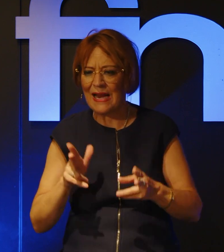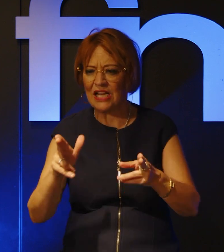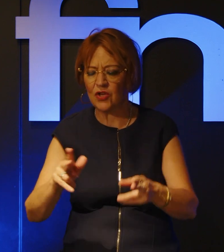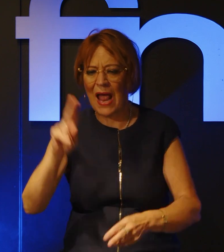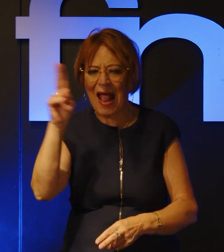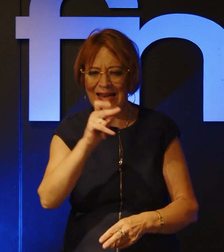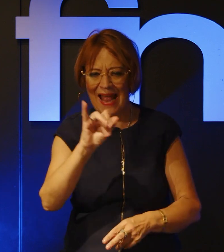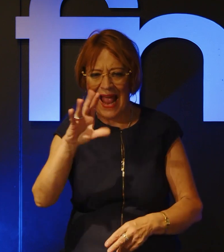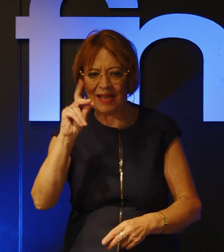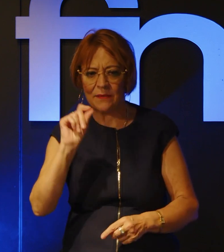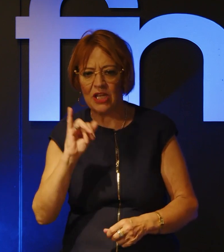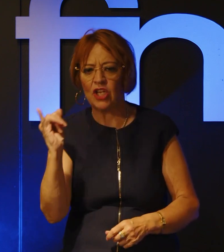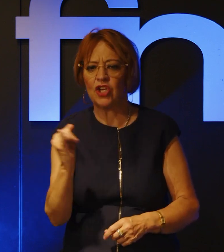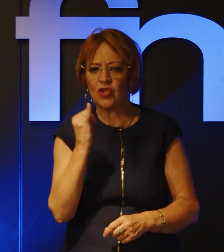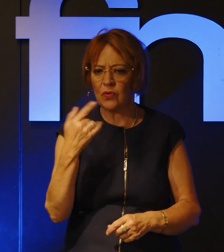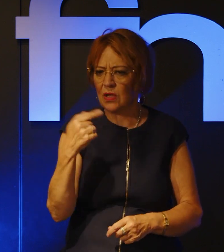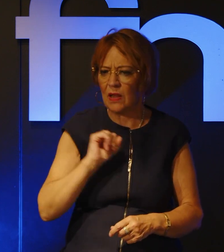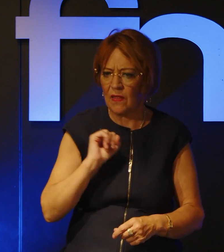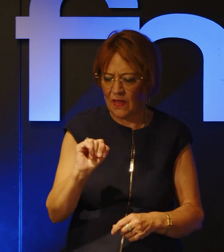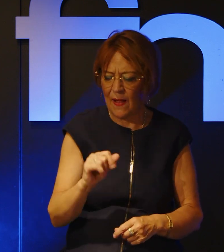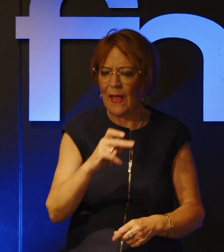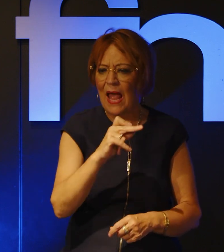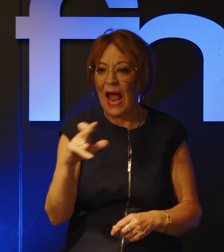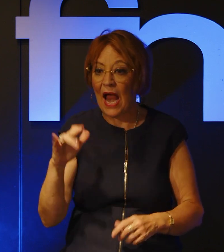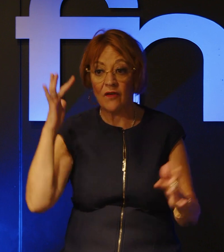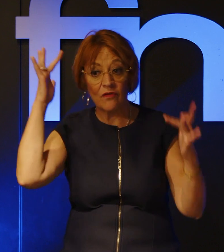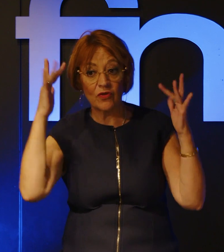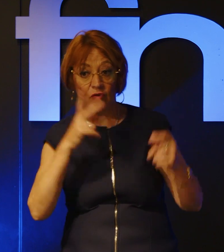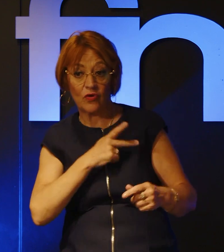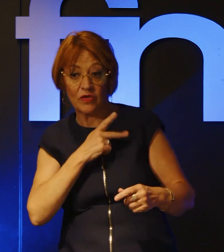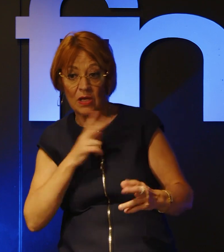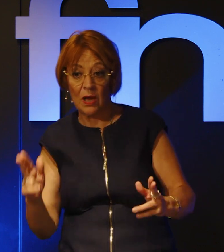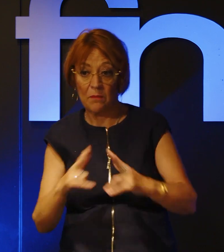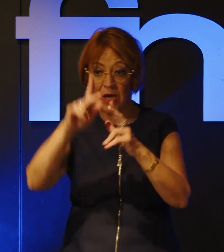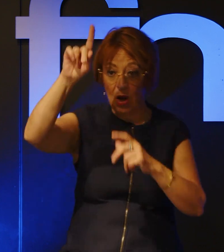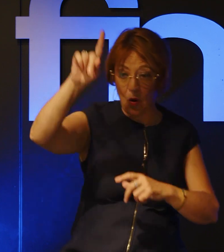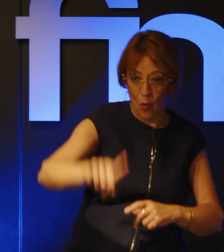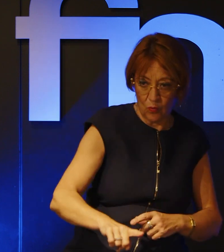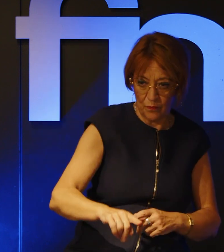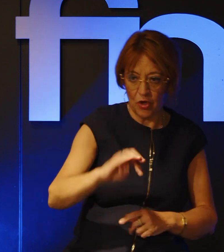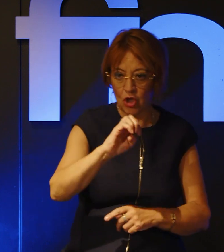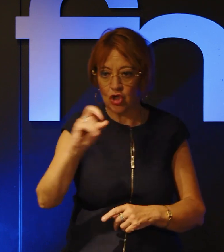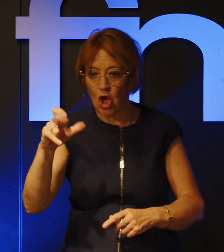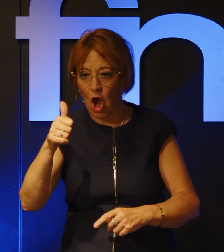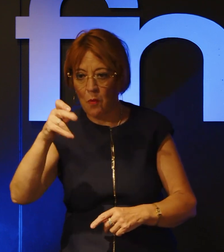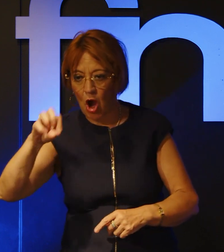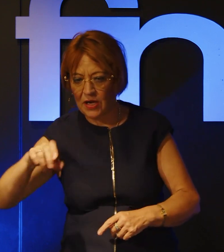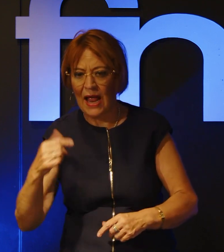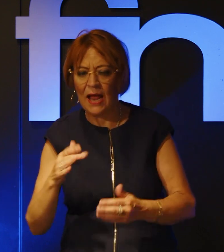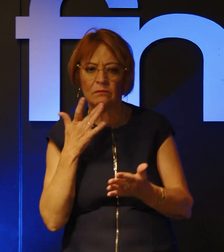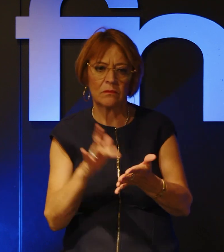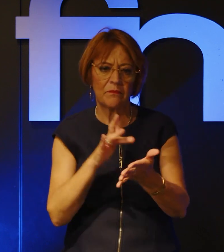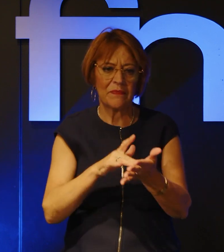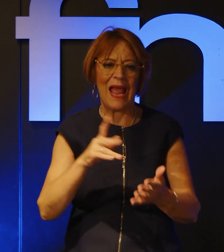Aica e do institut estetic Art e filosofia universit par Pan sorbon é editora da